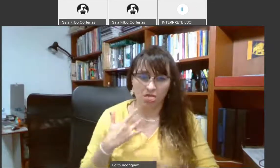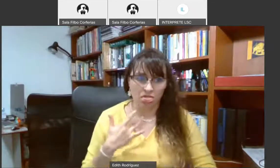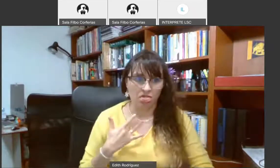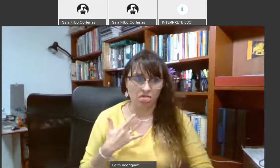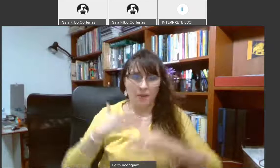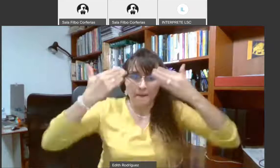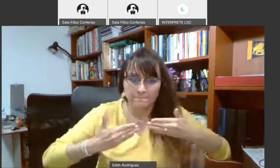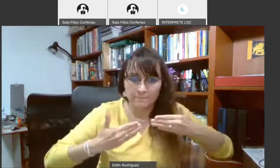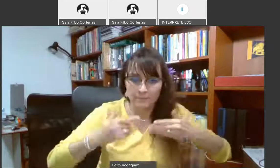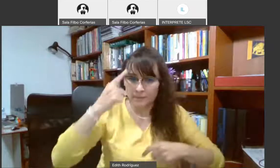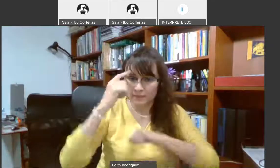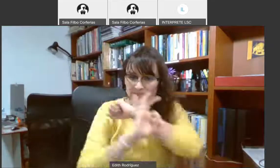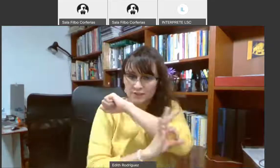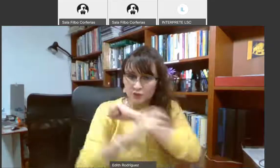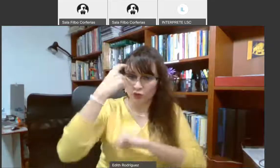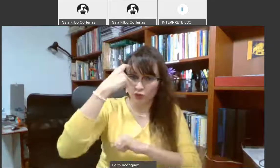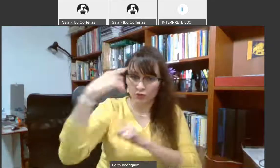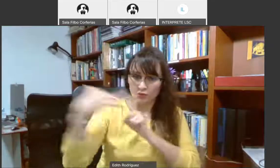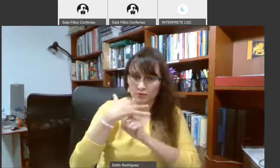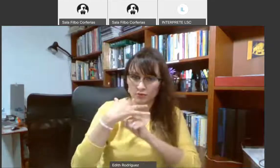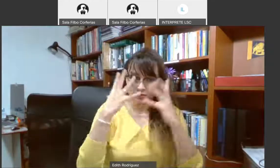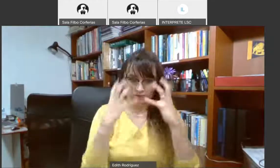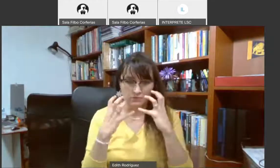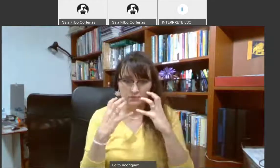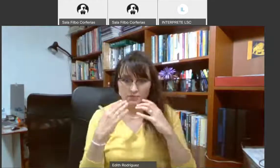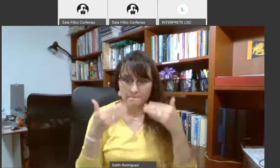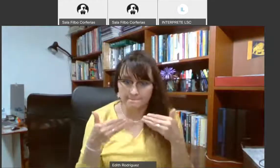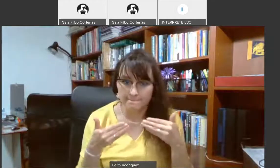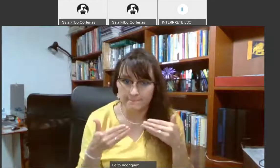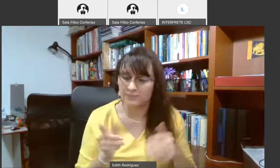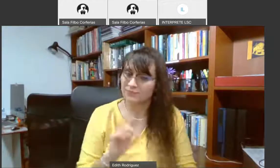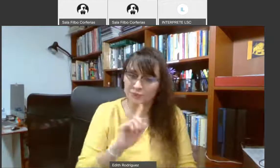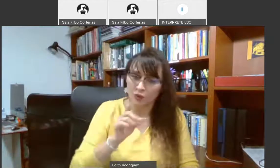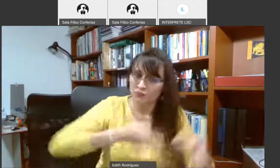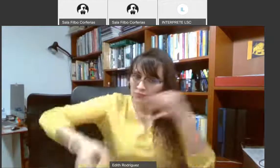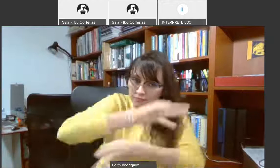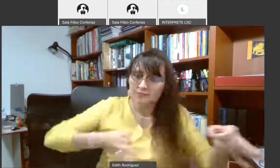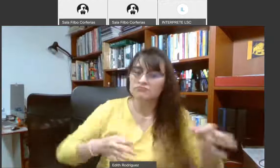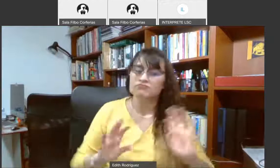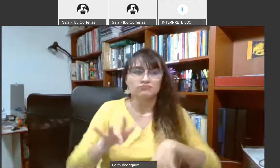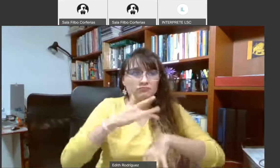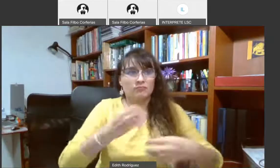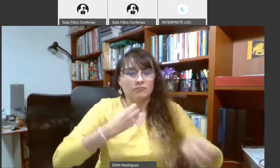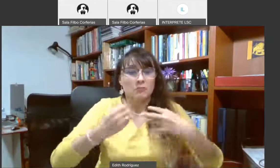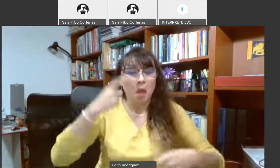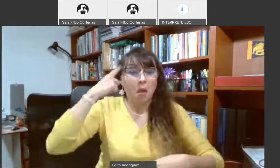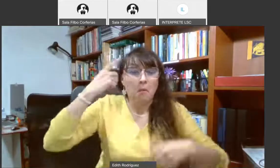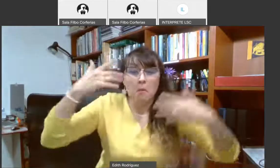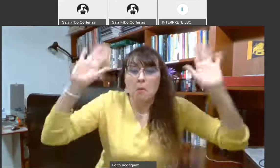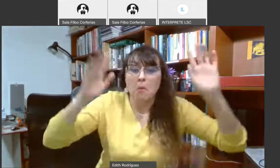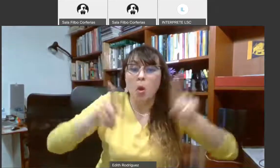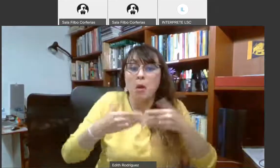pueda darle gusto a la lectura. Si se obliga a este niño, psicológicamente se va a afectar y se va a